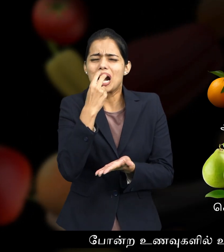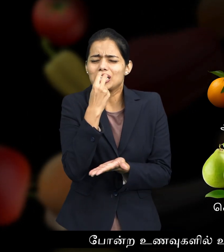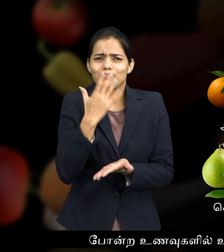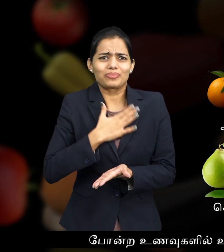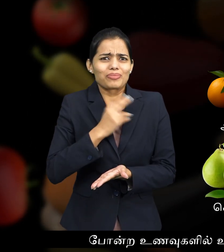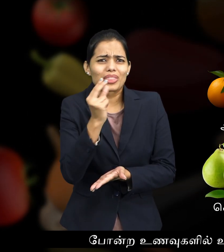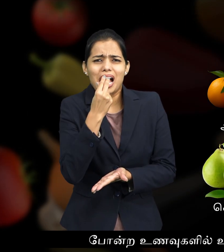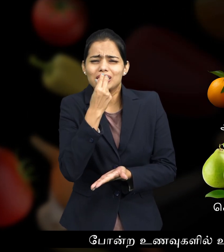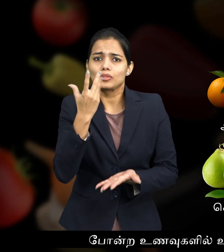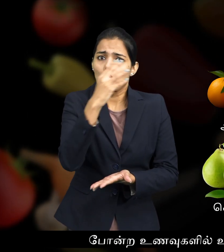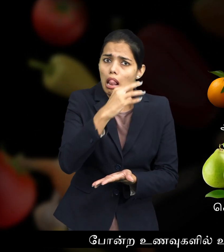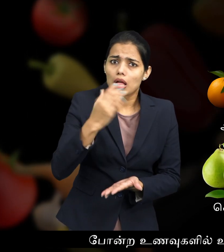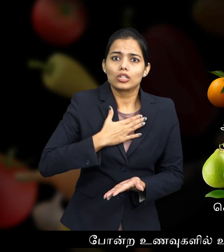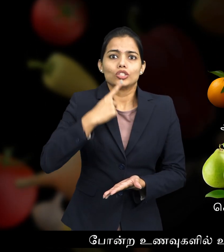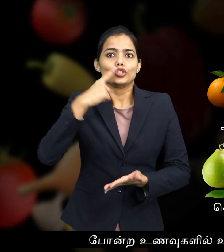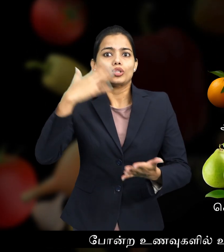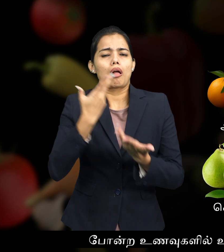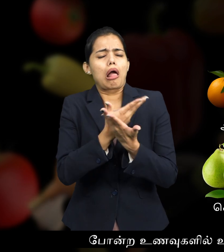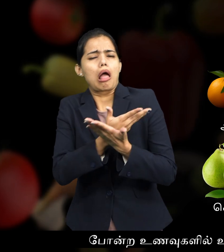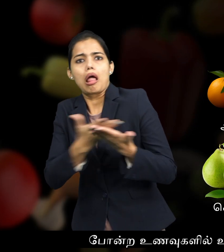சி நிறைந்துள்ளது.